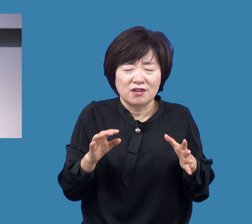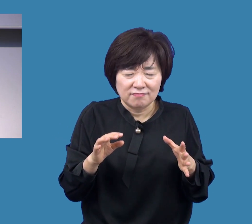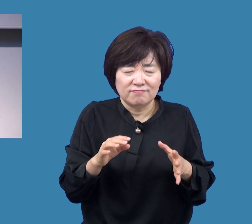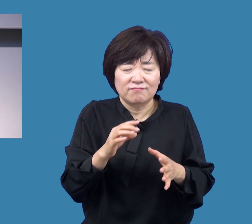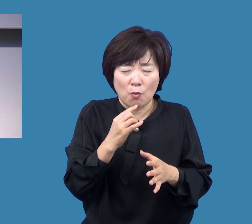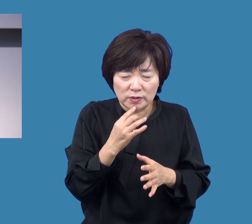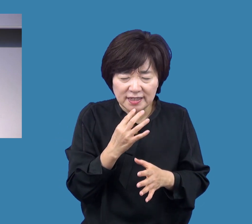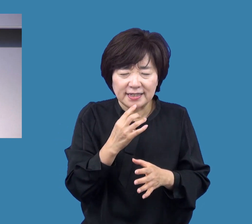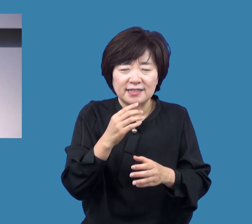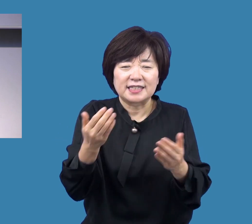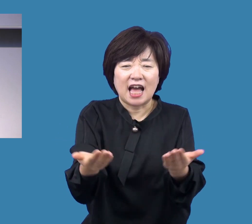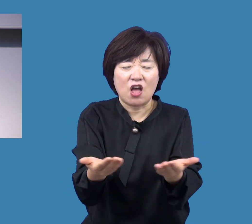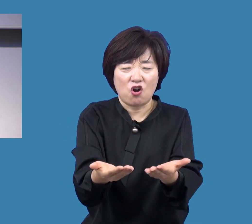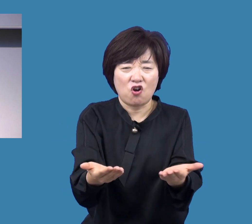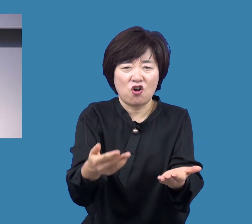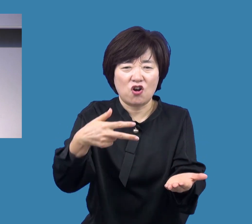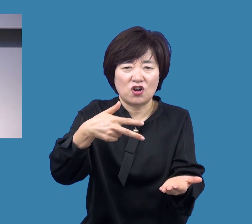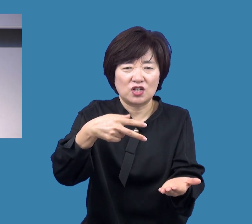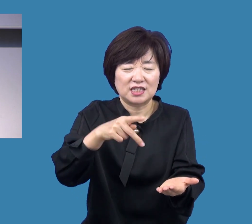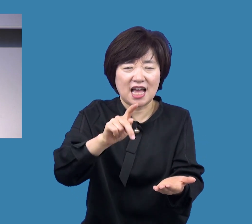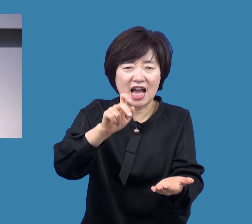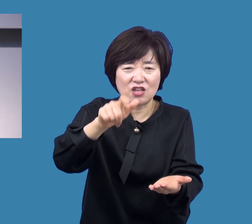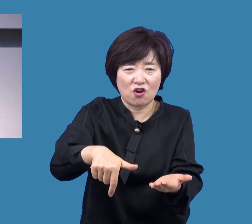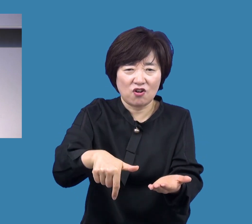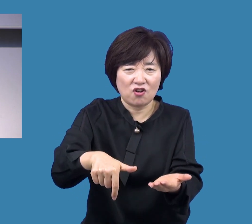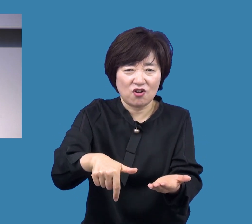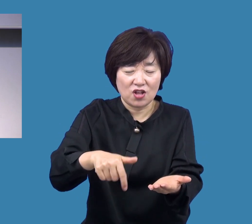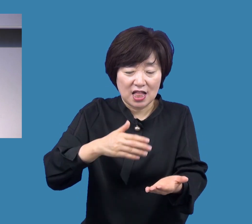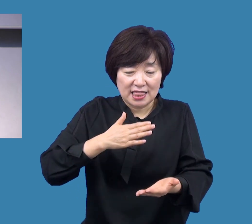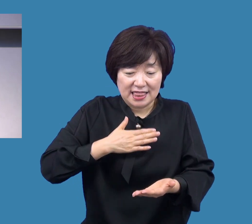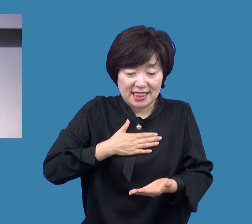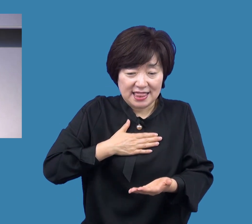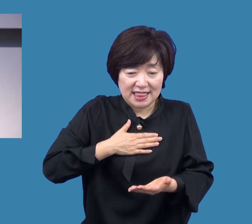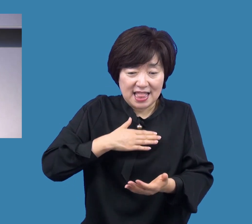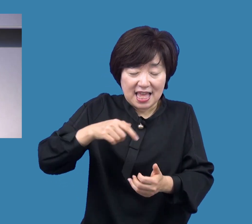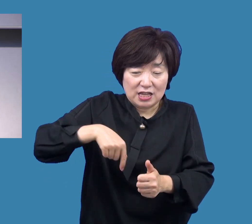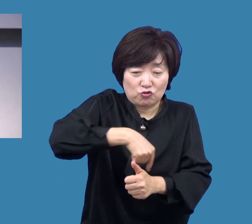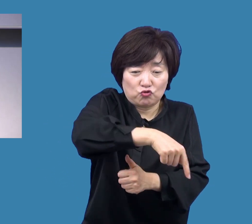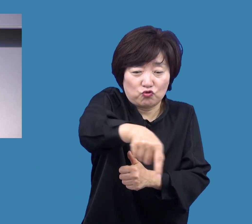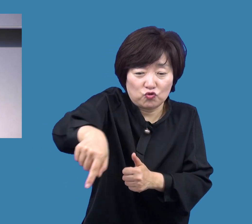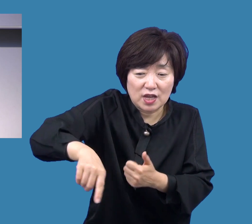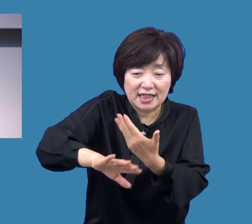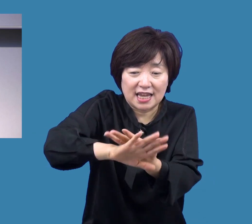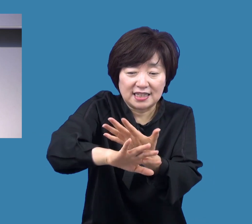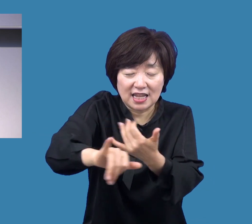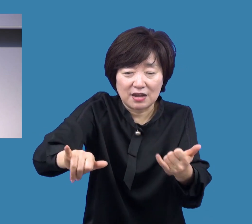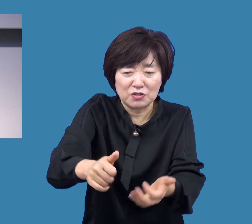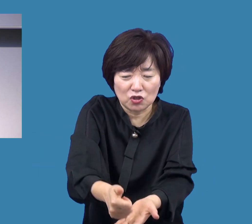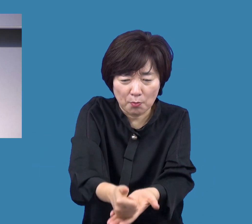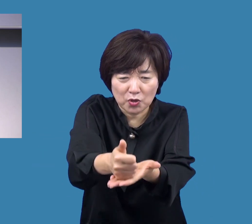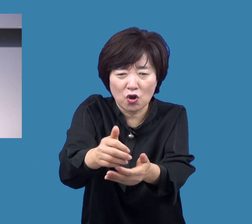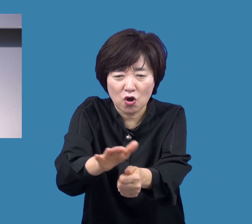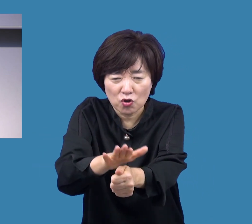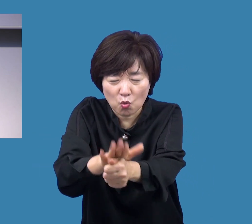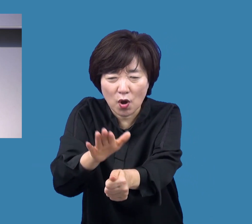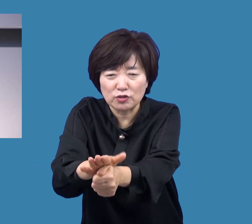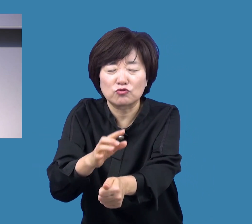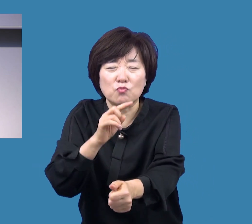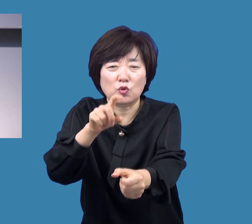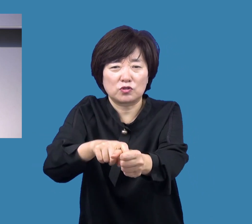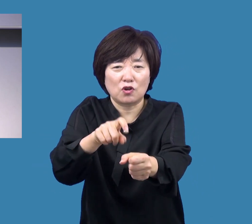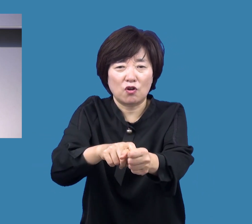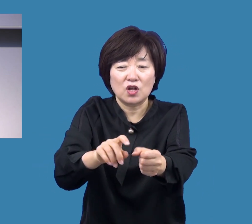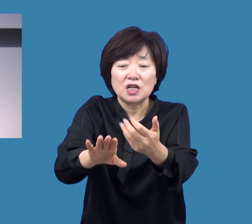위해서야. 사역이라고 하는 건 뭐냐면 내 주변에 있는 다른 사람들을 섬기는 게 사역이라는 거예요. 그래서 다른